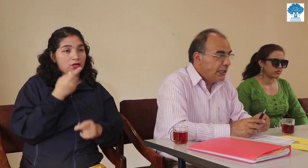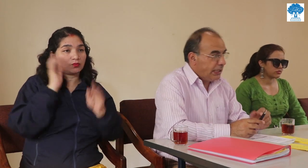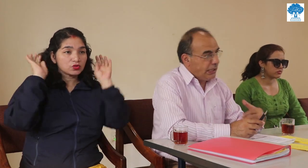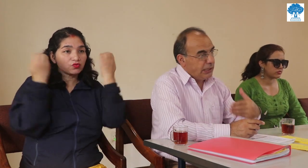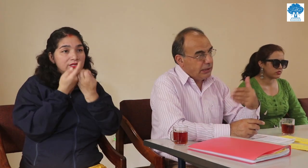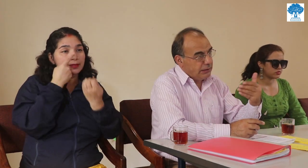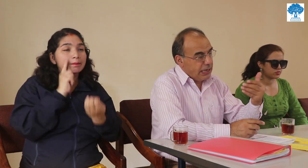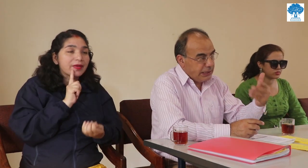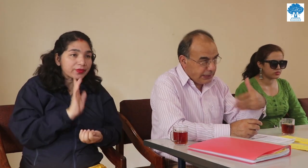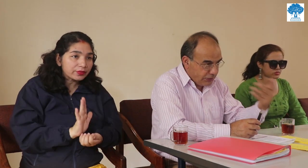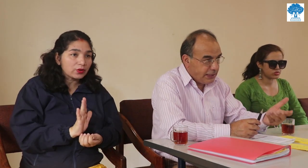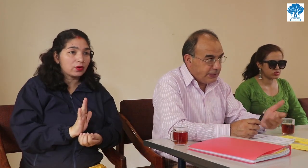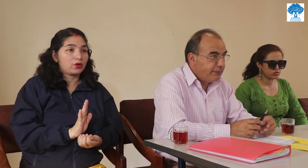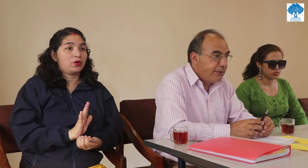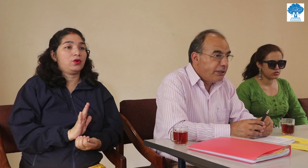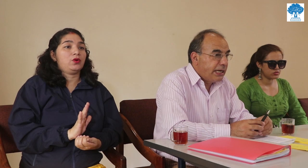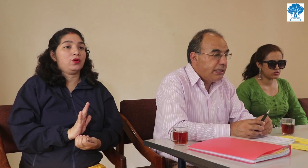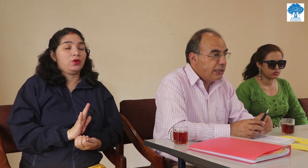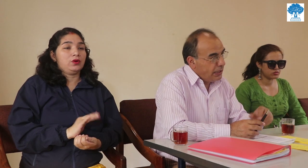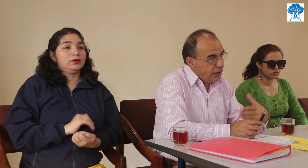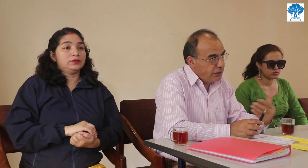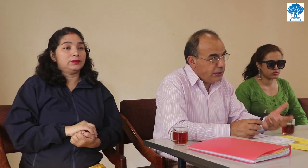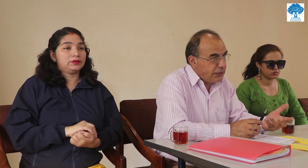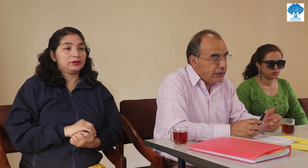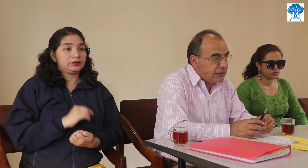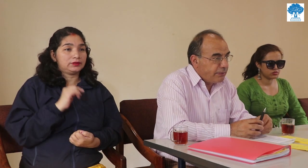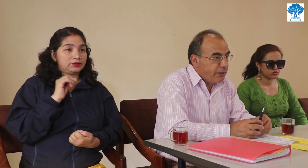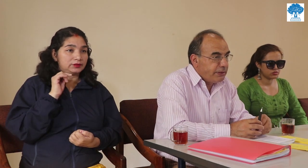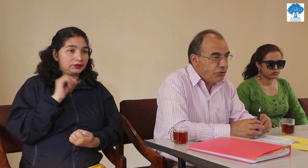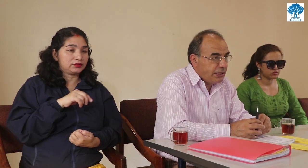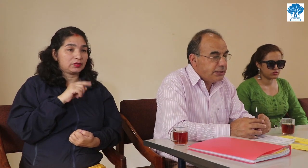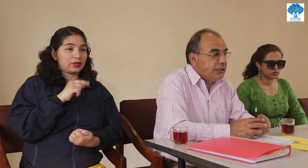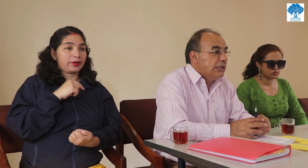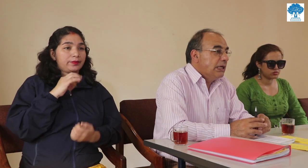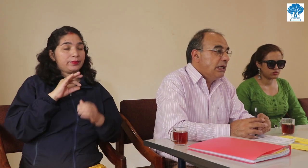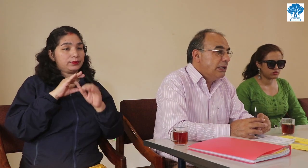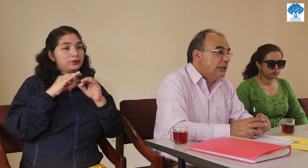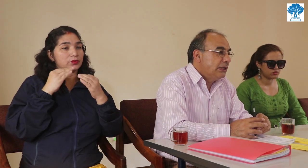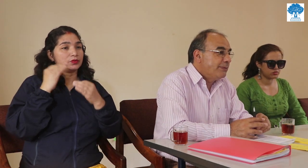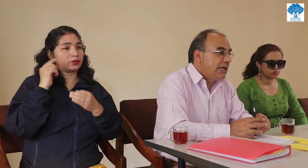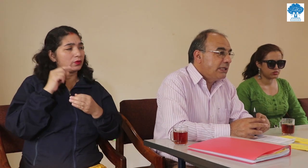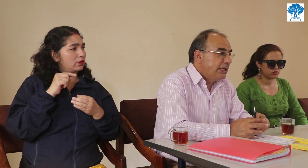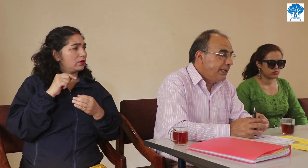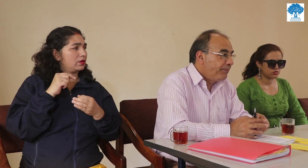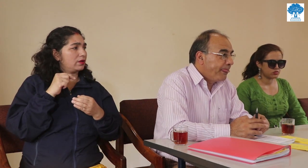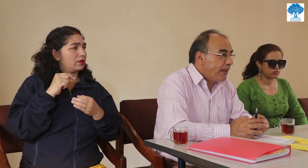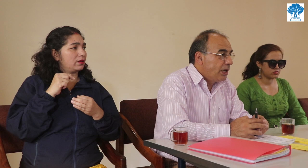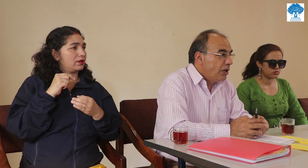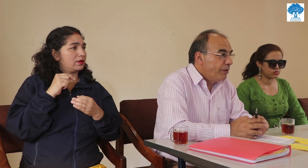पोलिसी, आरएस स्ट्राटेजी त मैले भनिहालेँ, एडोलेसेन्ट हेल्थ एन्ड डेभलपमेन्ट स्ट्राटेजी. त्यस पछाडि